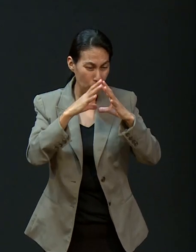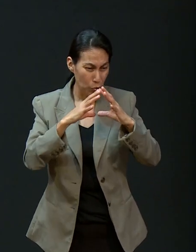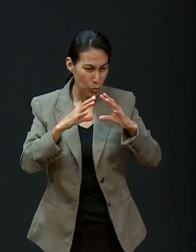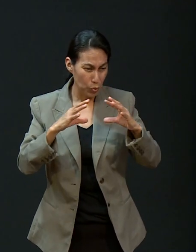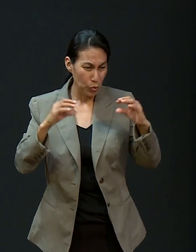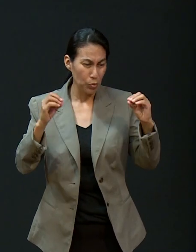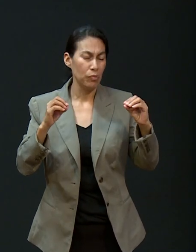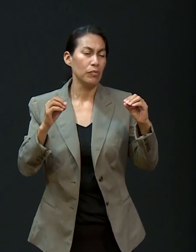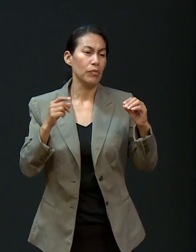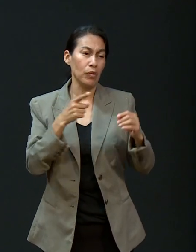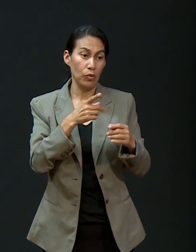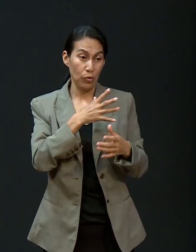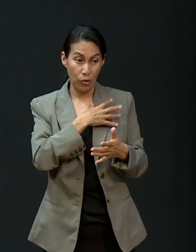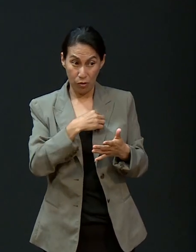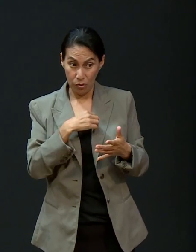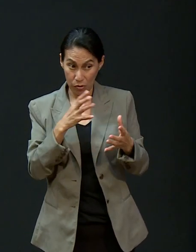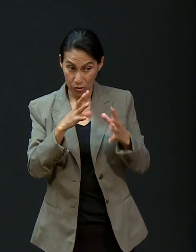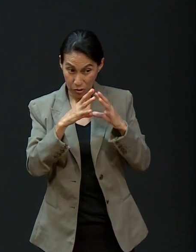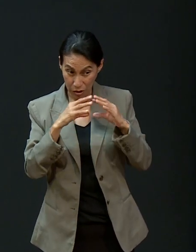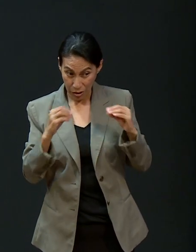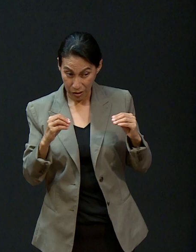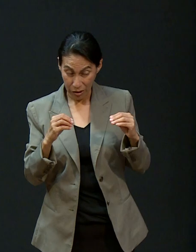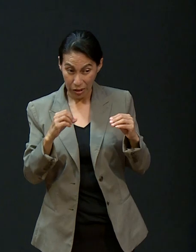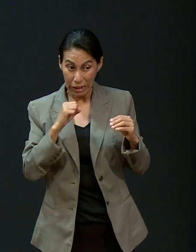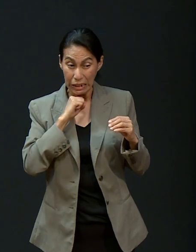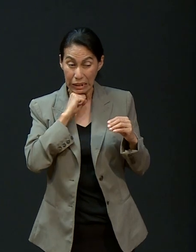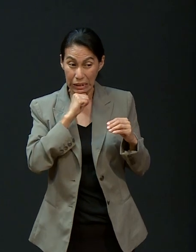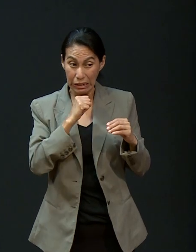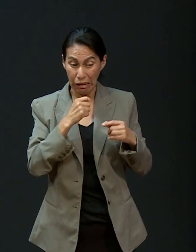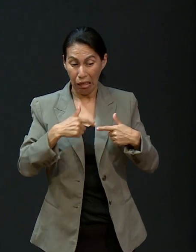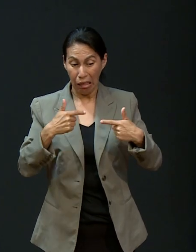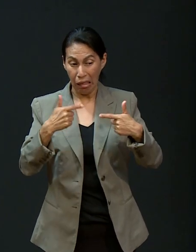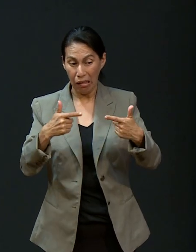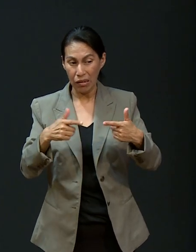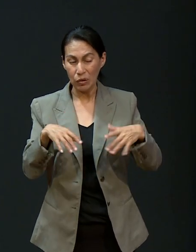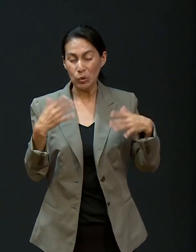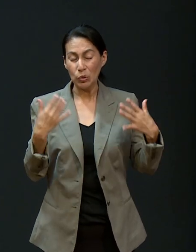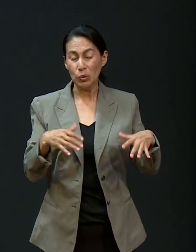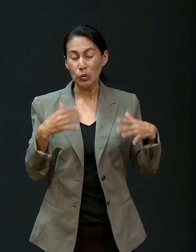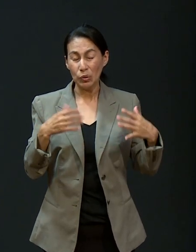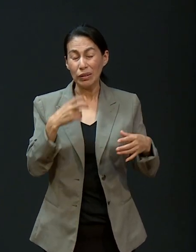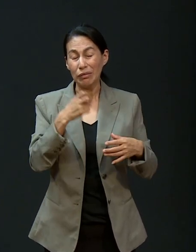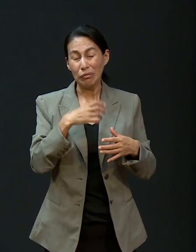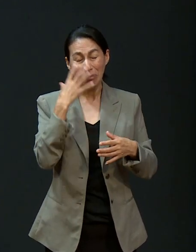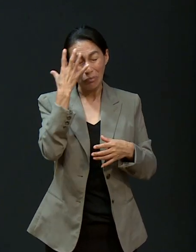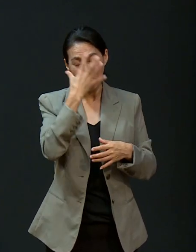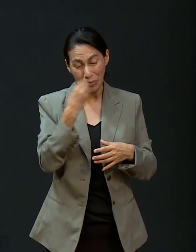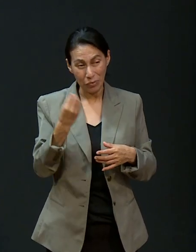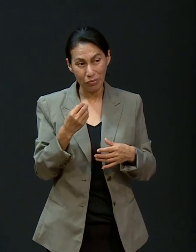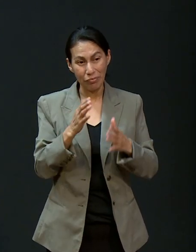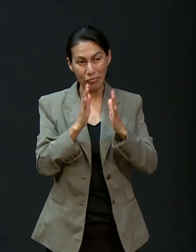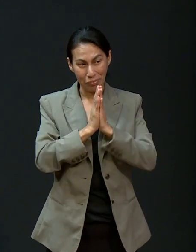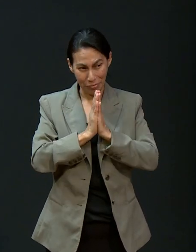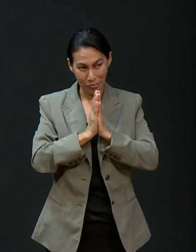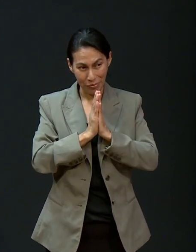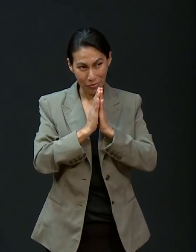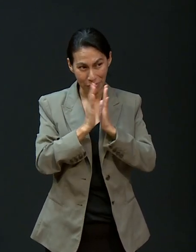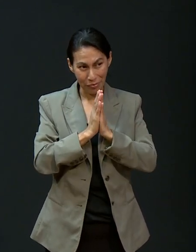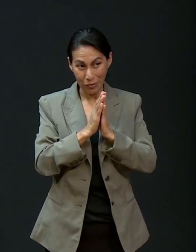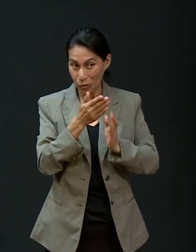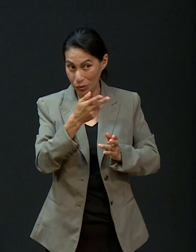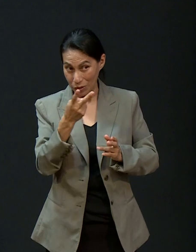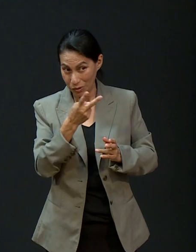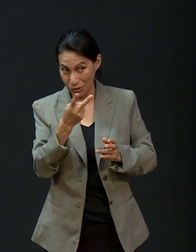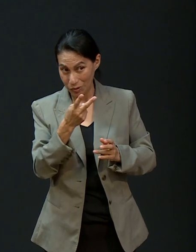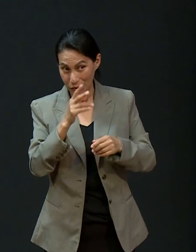tiempo todavía para salvar a tu hijo. Sí. Sin secuelas. Sí. Qué maravilloso. Dios es grande. Sí.